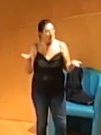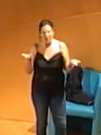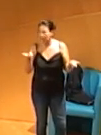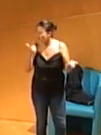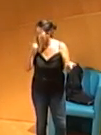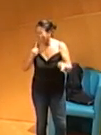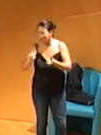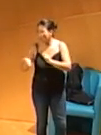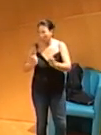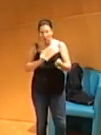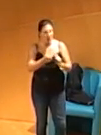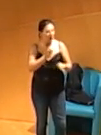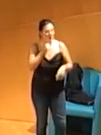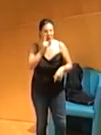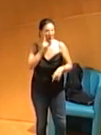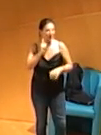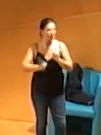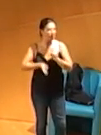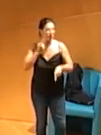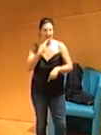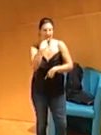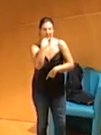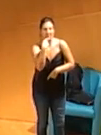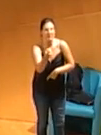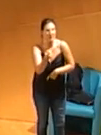dise. C'était vraiment...